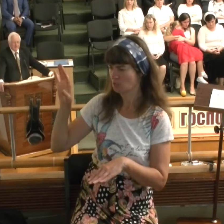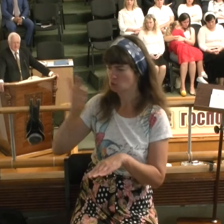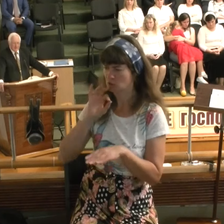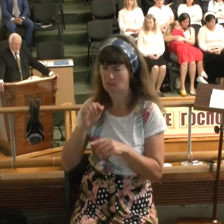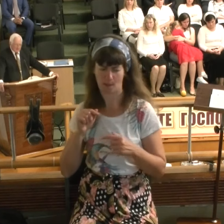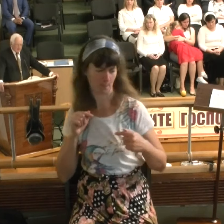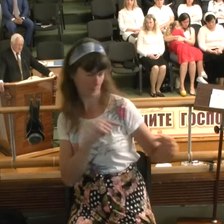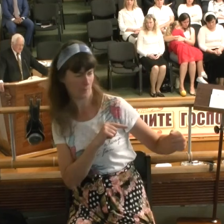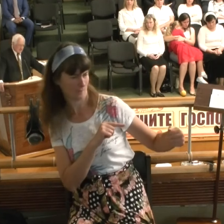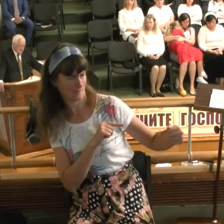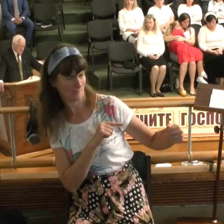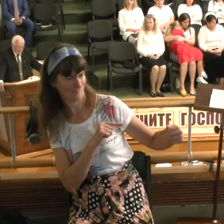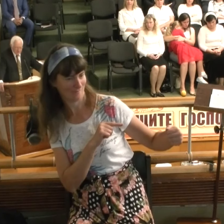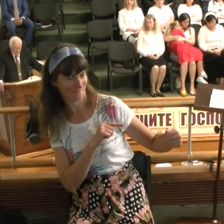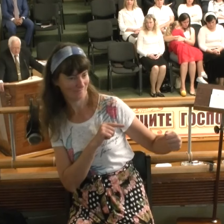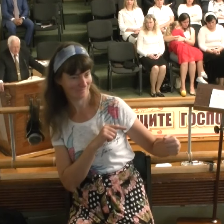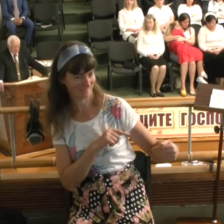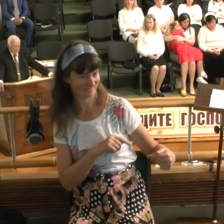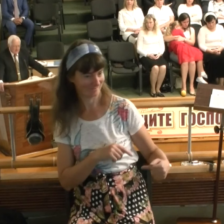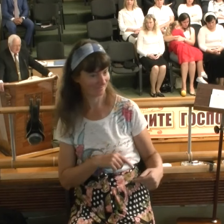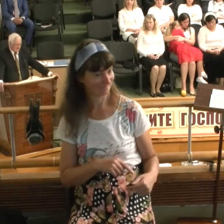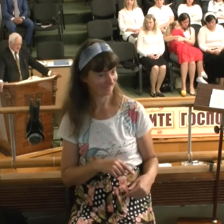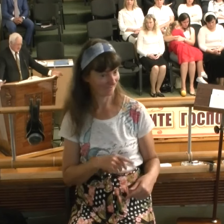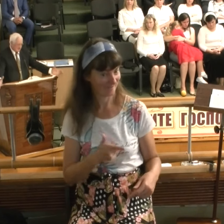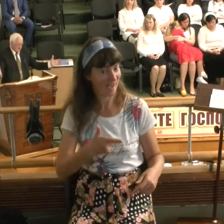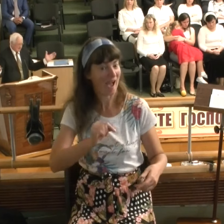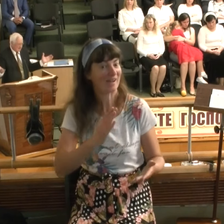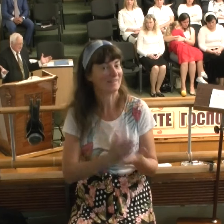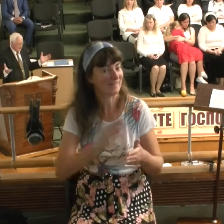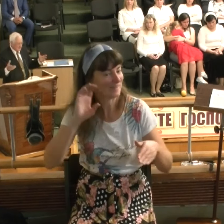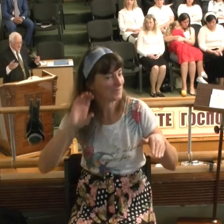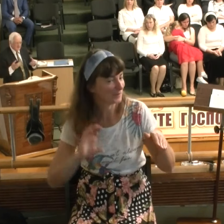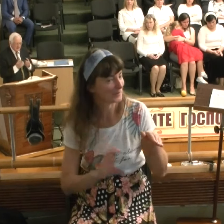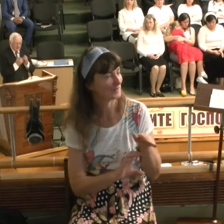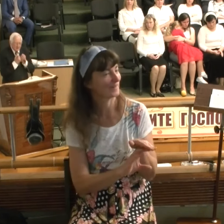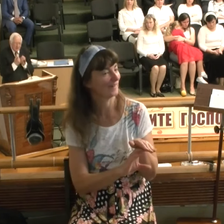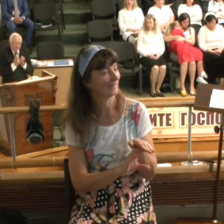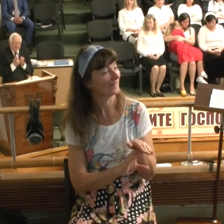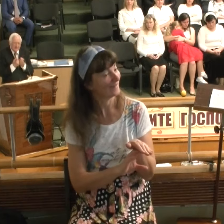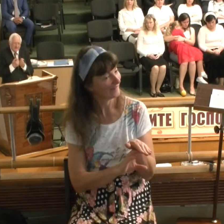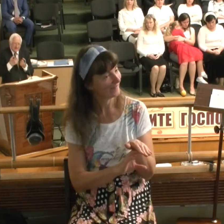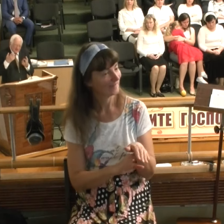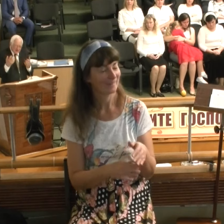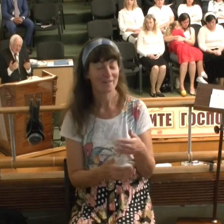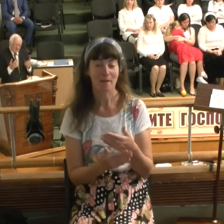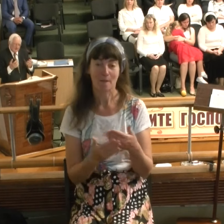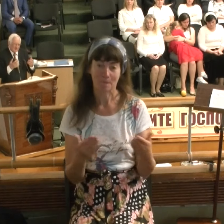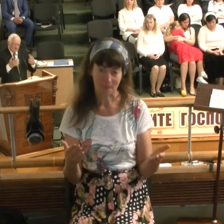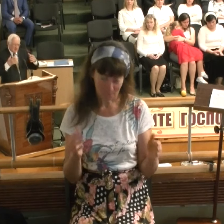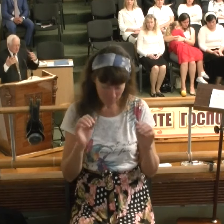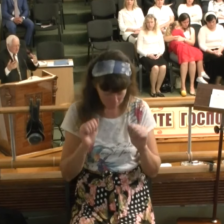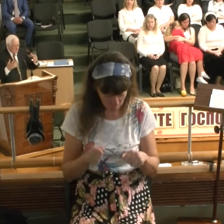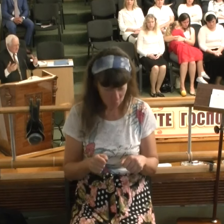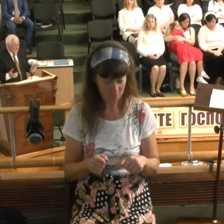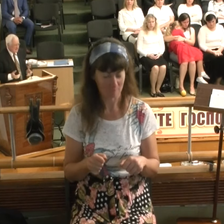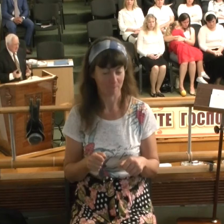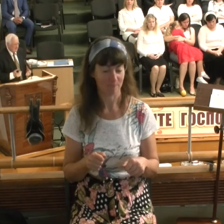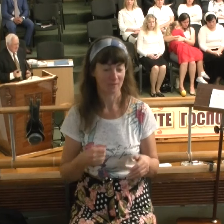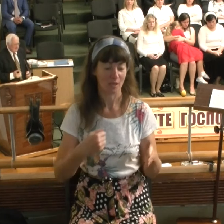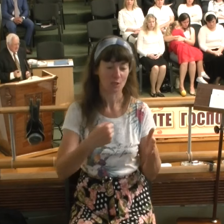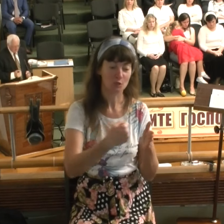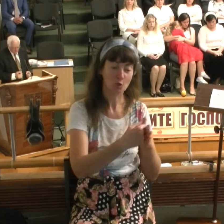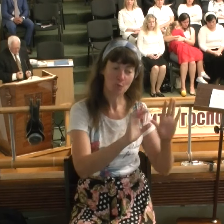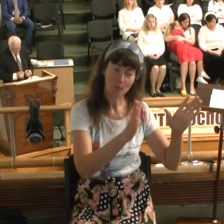слушают, а где-то не слушают, и так дальше, да? То есть мы способны где-то до какого-то